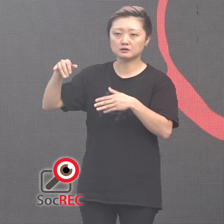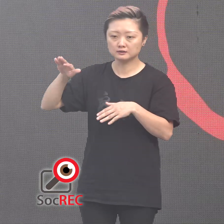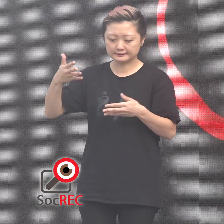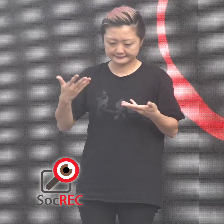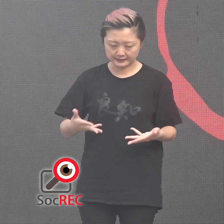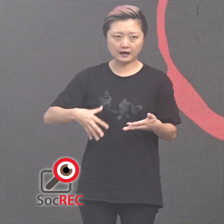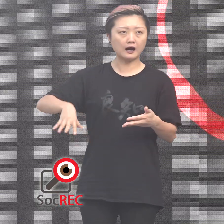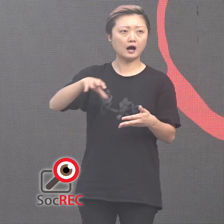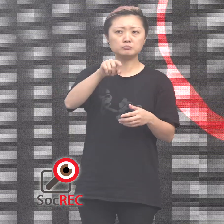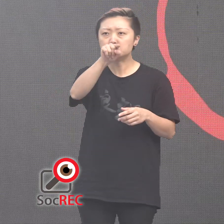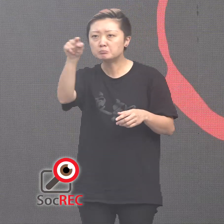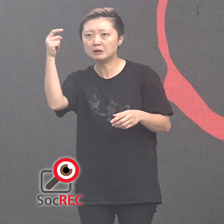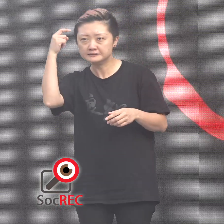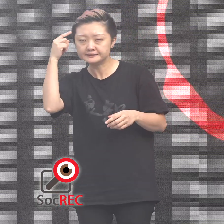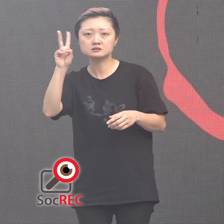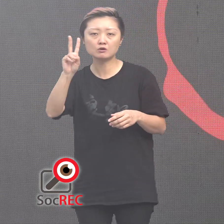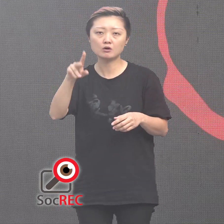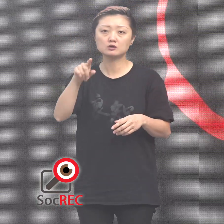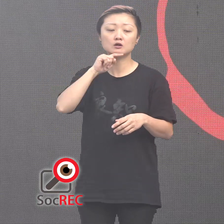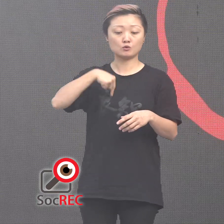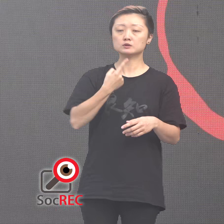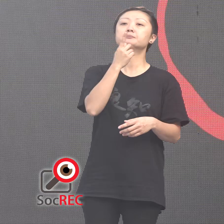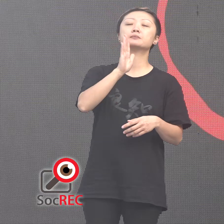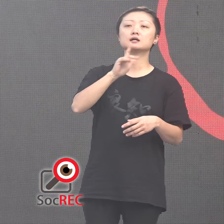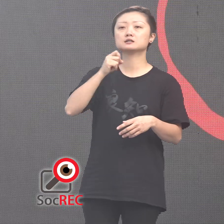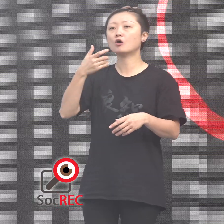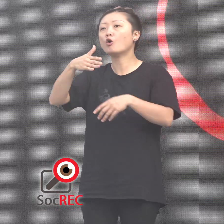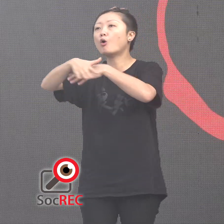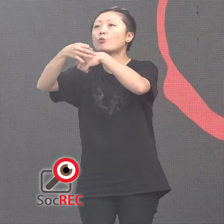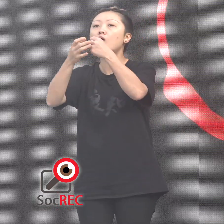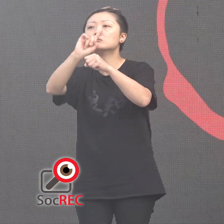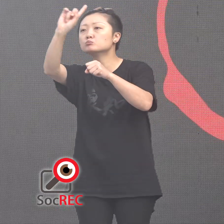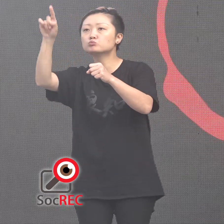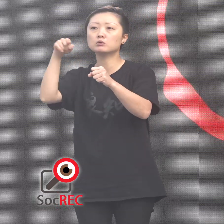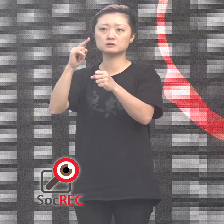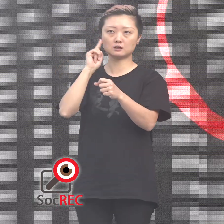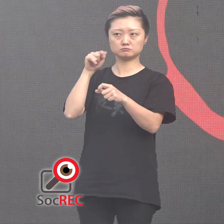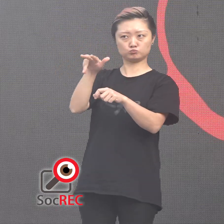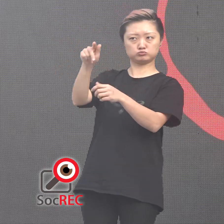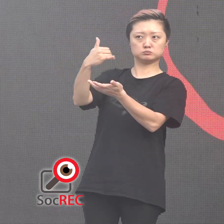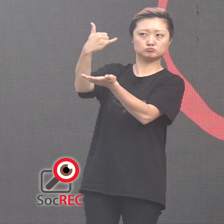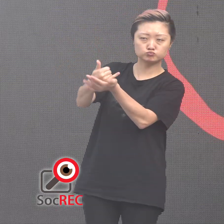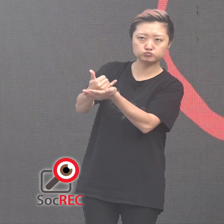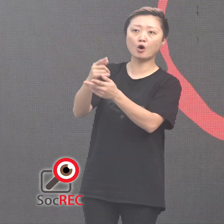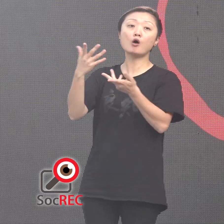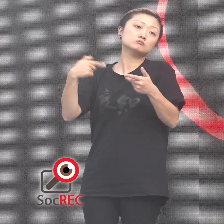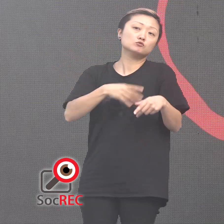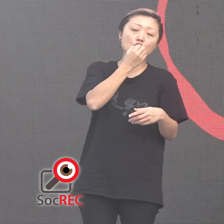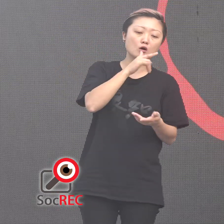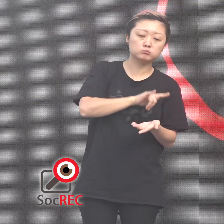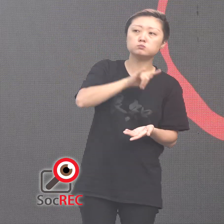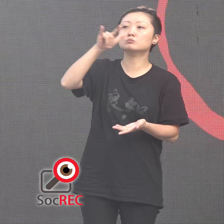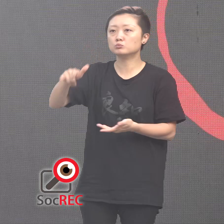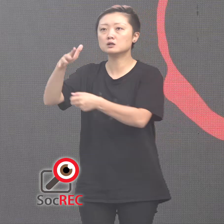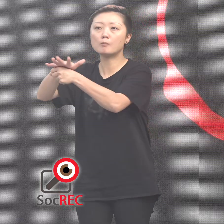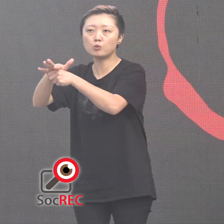其實我們還有很多的朋友、很多的手足，不論是住在香港，但是可能經常來往日本或者識日